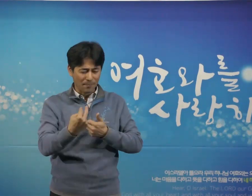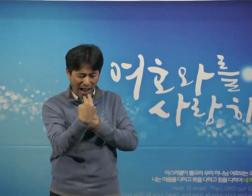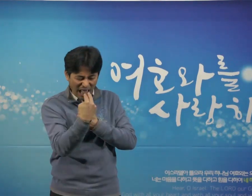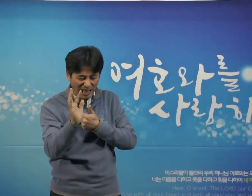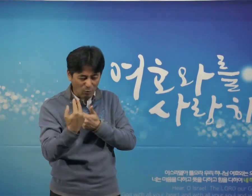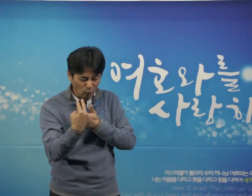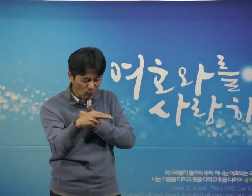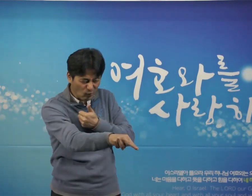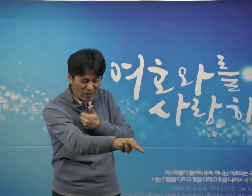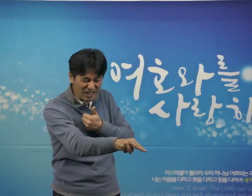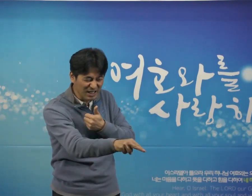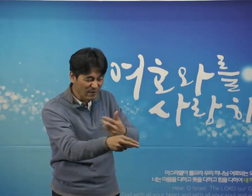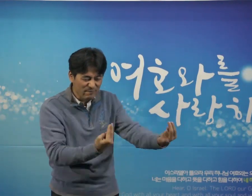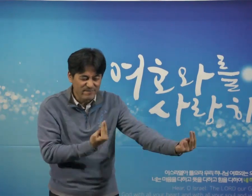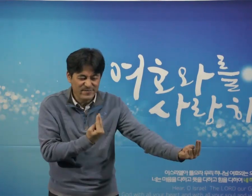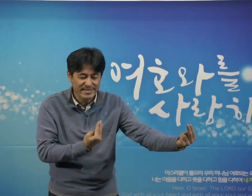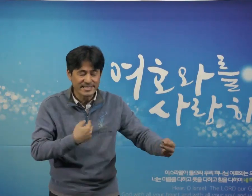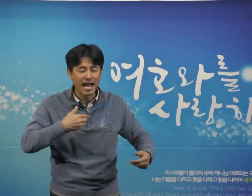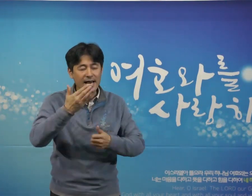했으면 좋겠다라는 생각은